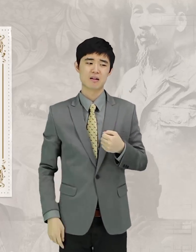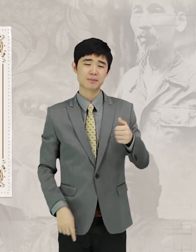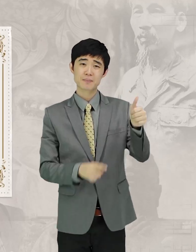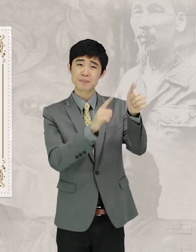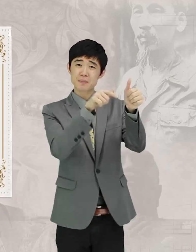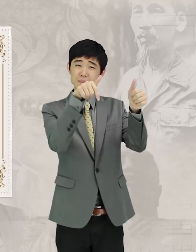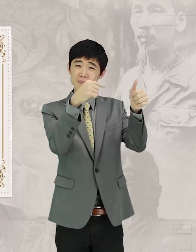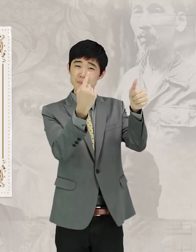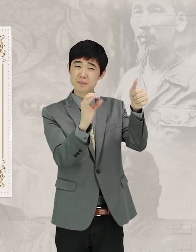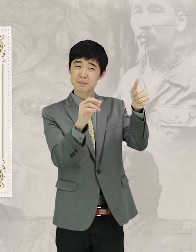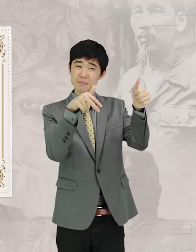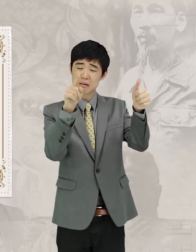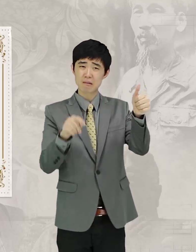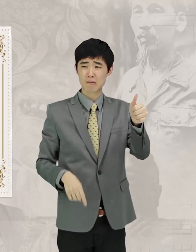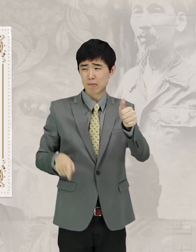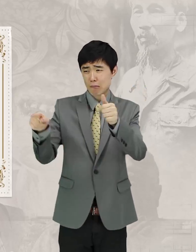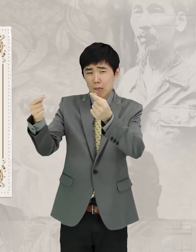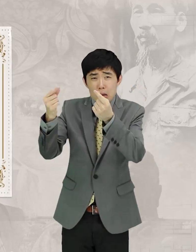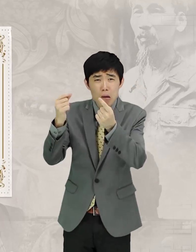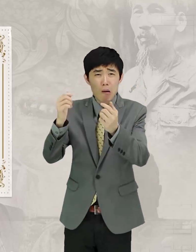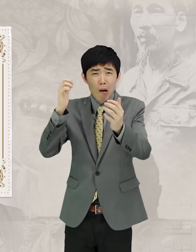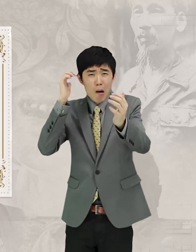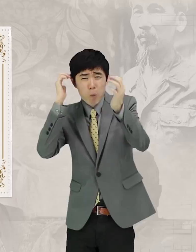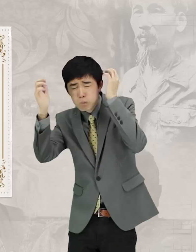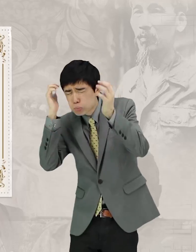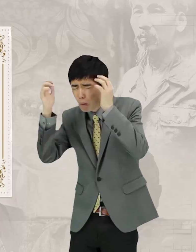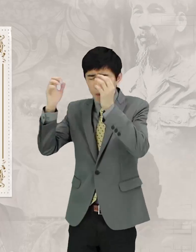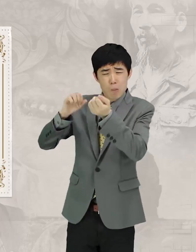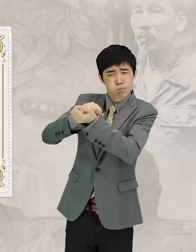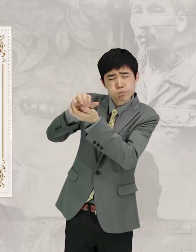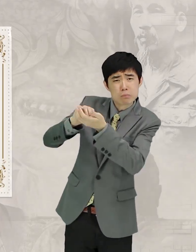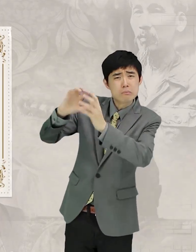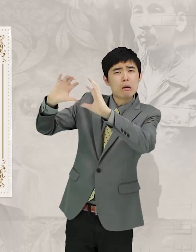공자는 이러한 혼란한 세상 속 인간을 통해